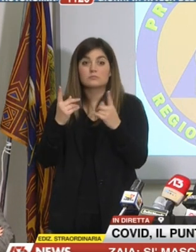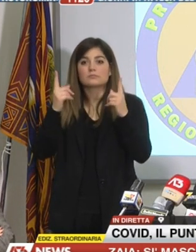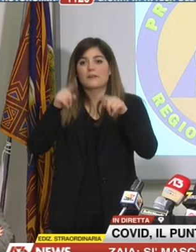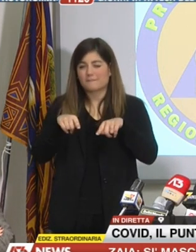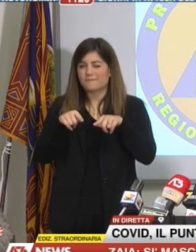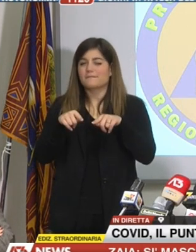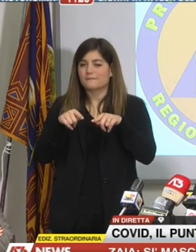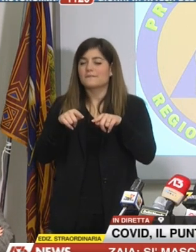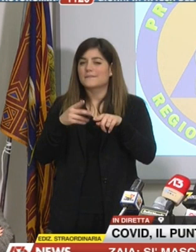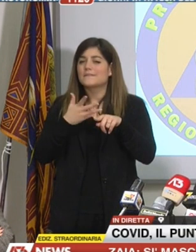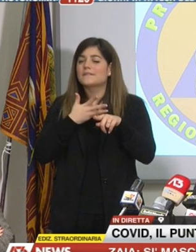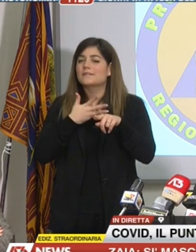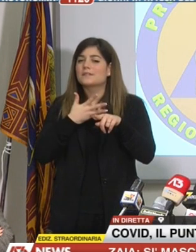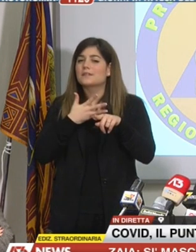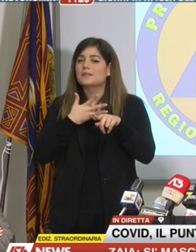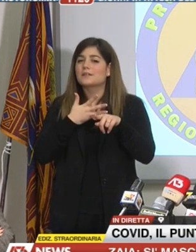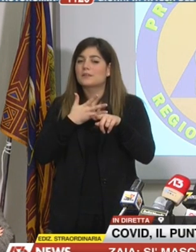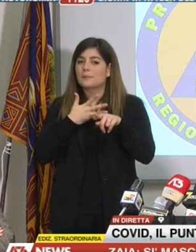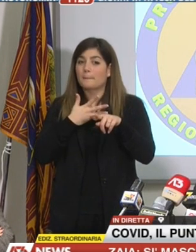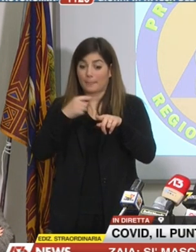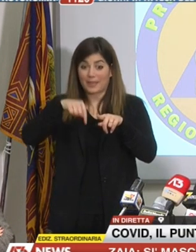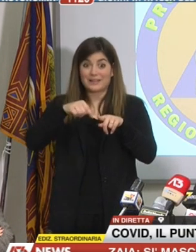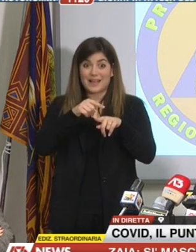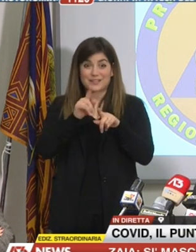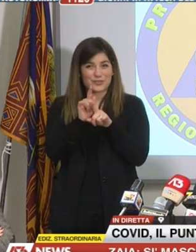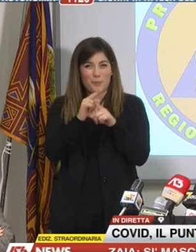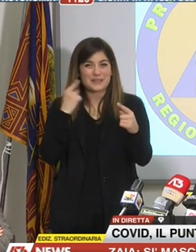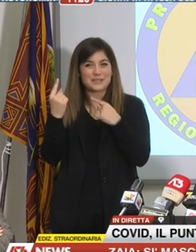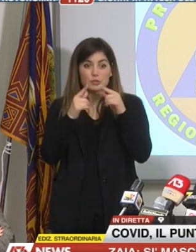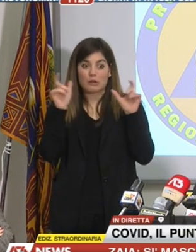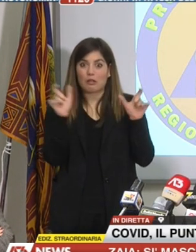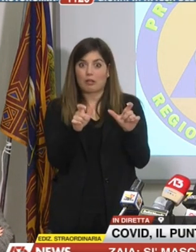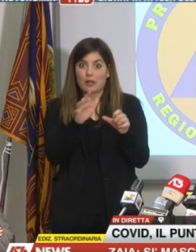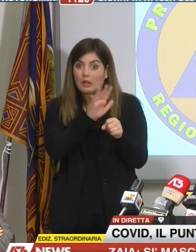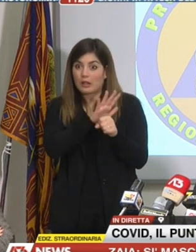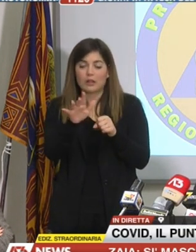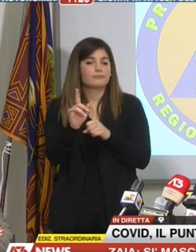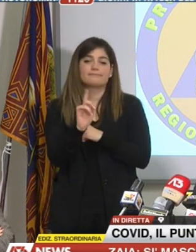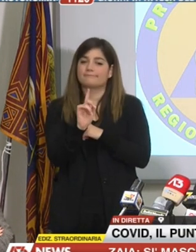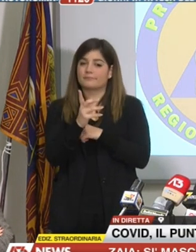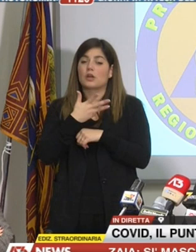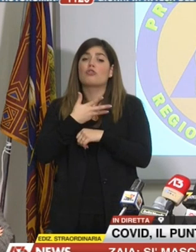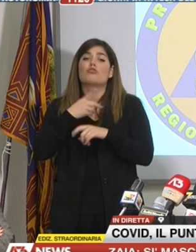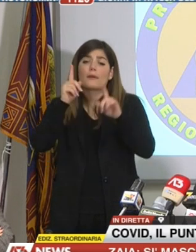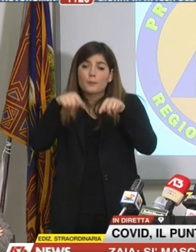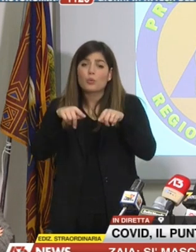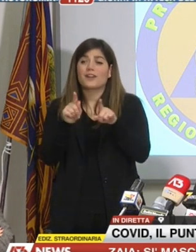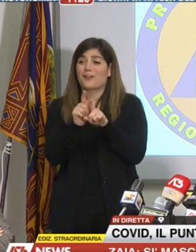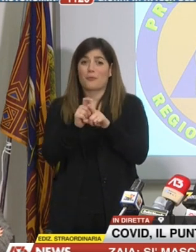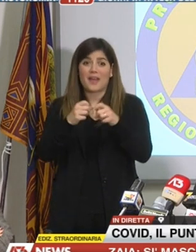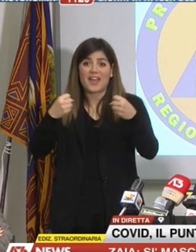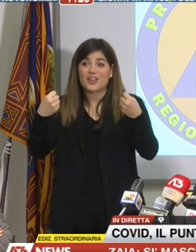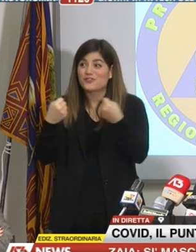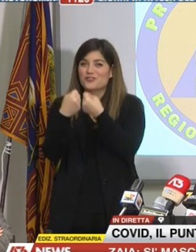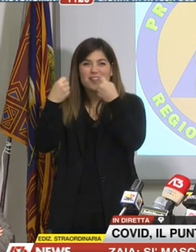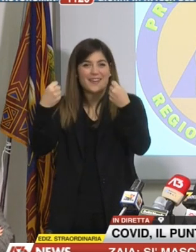ieri, non avendo un lockdown totale, noi abbiamo anche i politraumatizzati, abbiamo gli incidenti che pesano